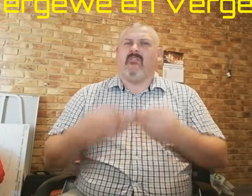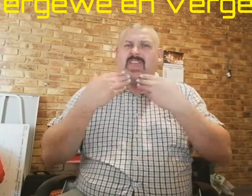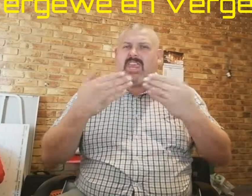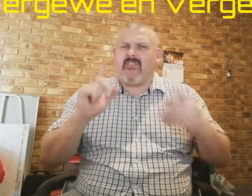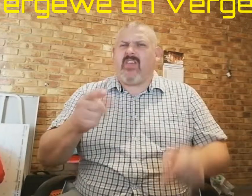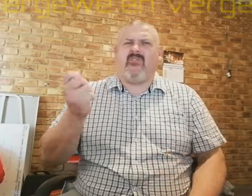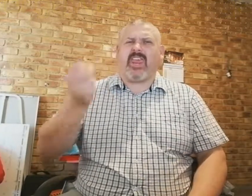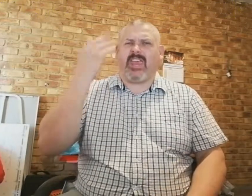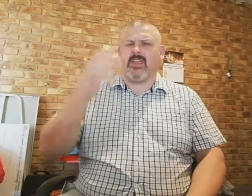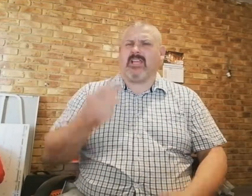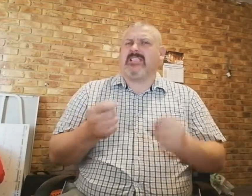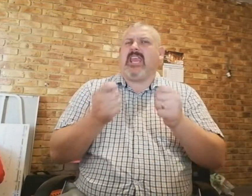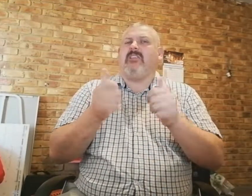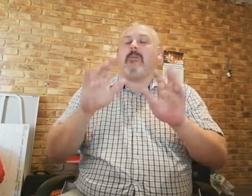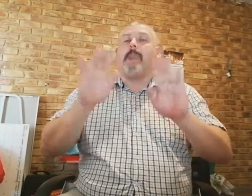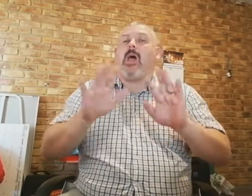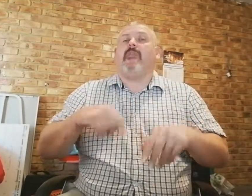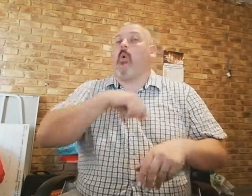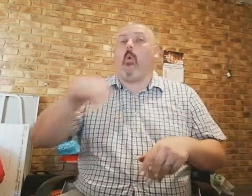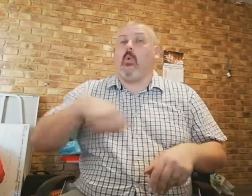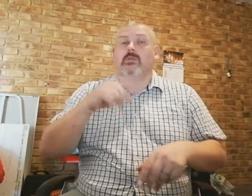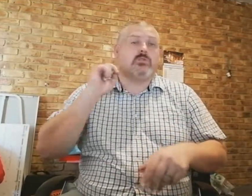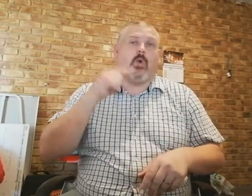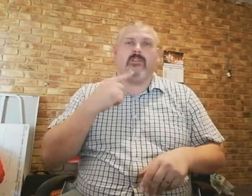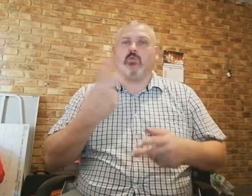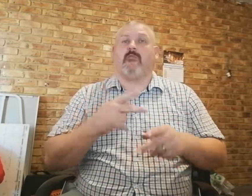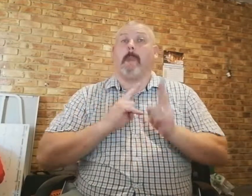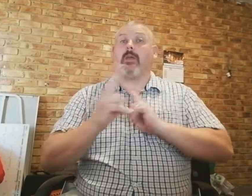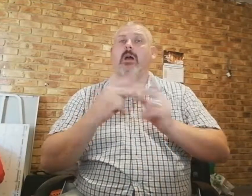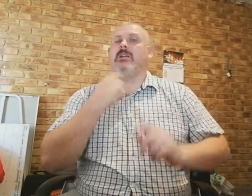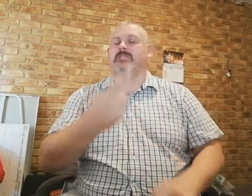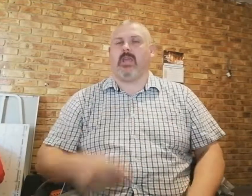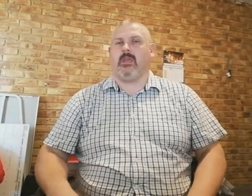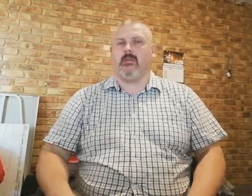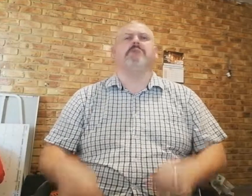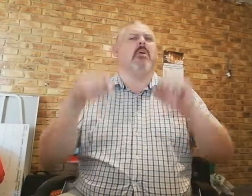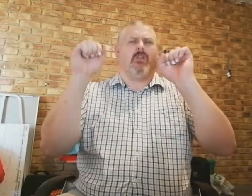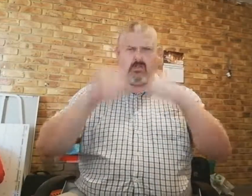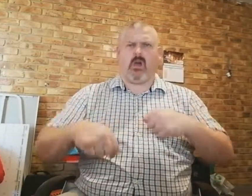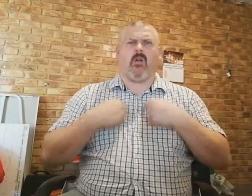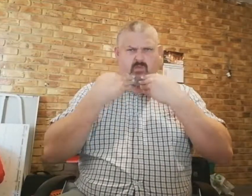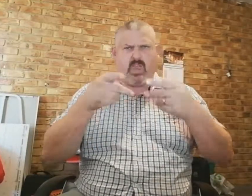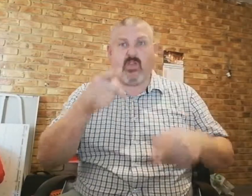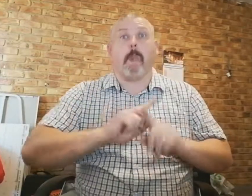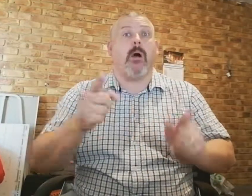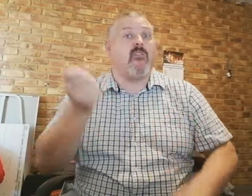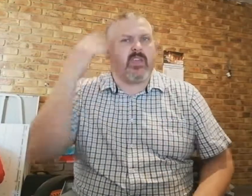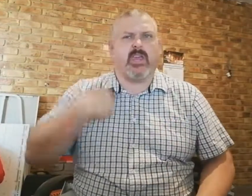Vergewe en vergeet is iets wat baie van ons dood is op mekaar sê. Ja, vergewe jou, maar vergeet